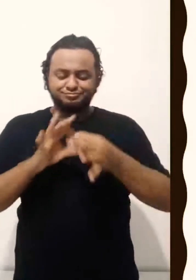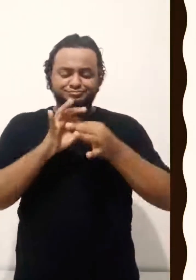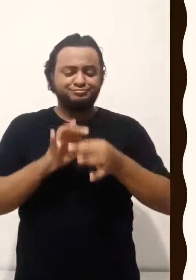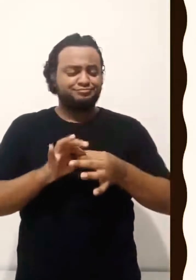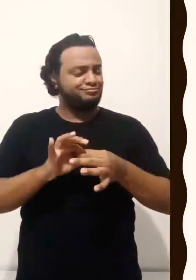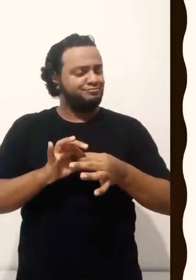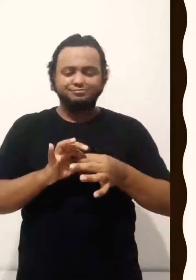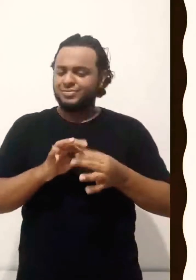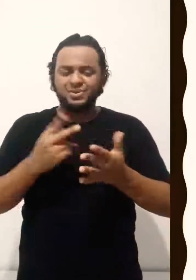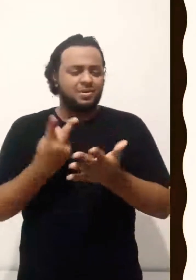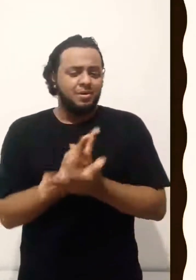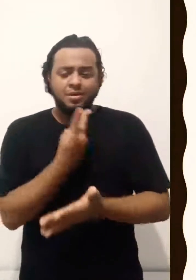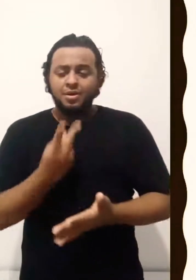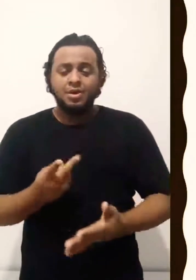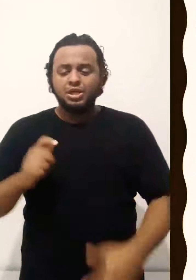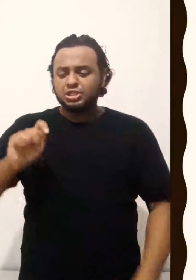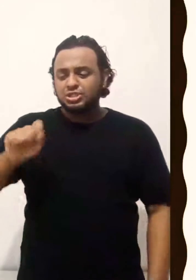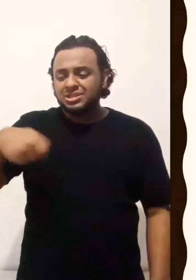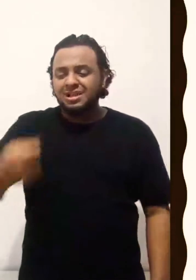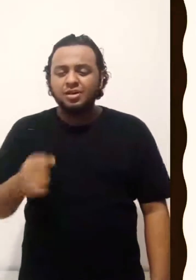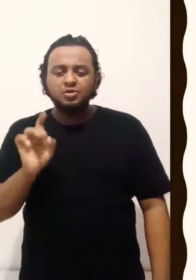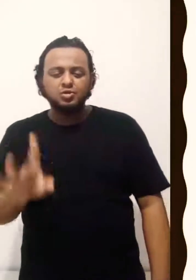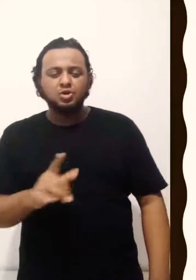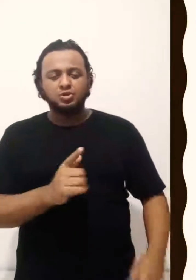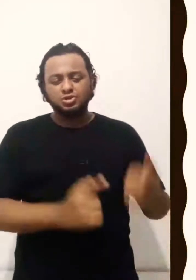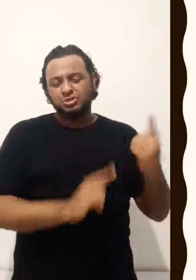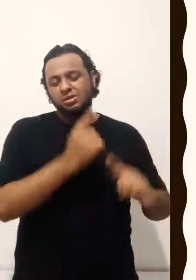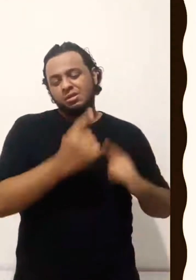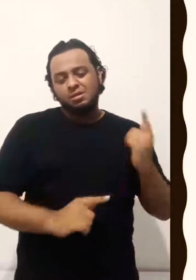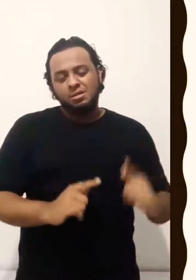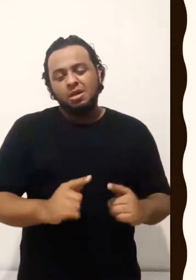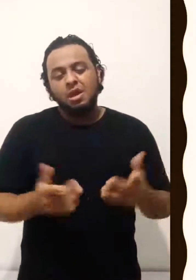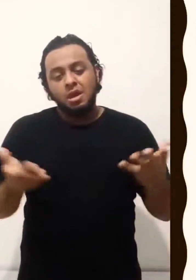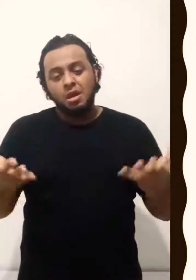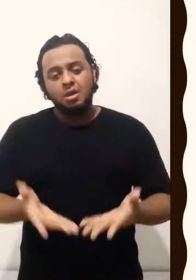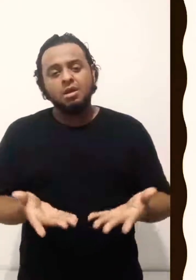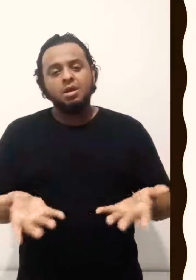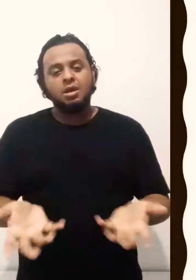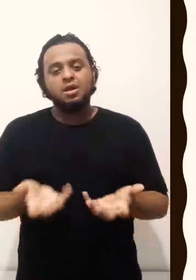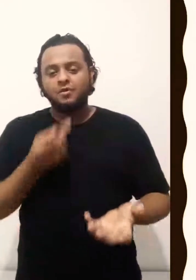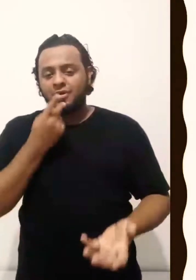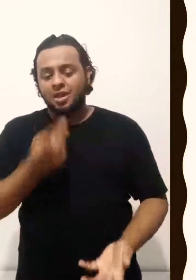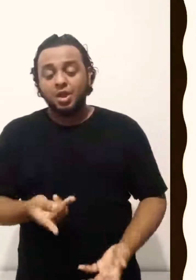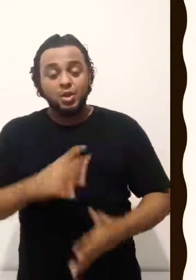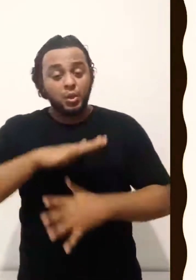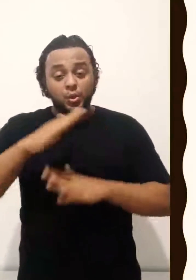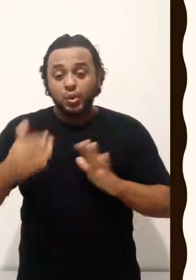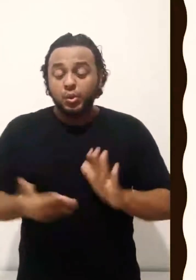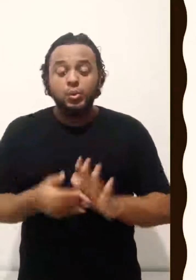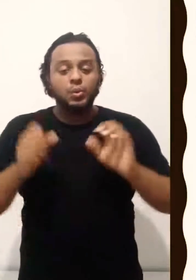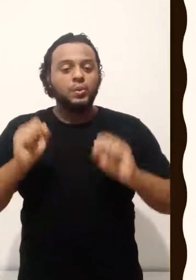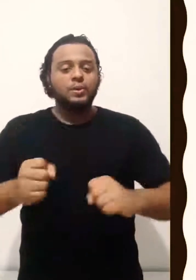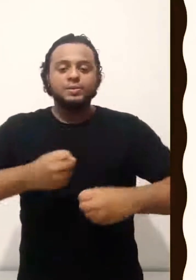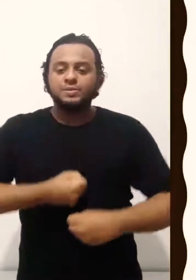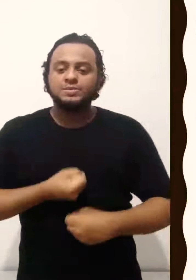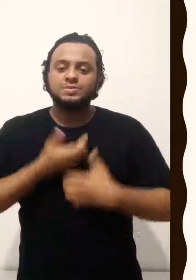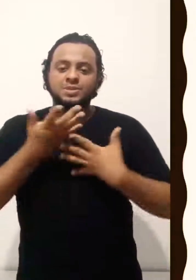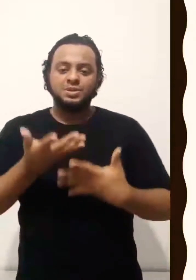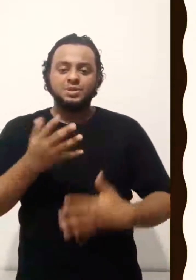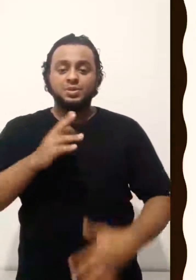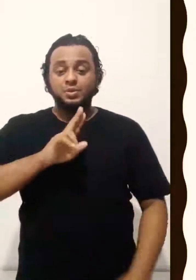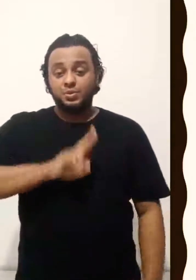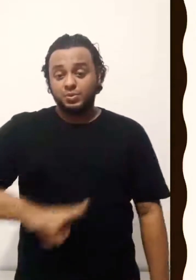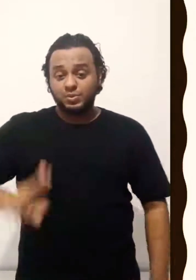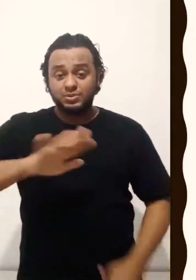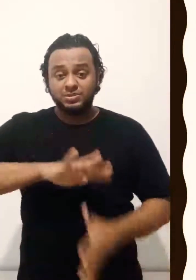incorreta de que os sinais são apenas gestos. E aqui eu quero dizer que tudo pode ser expresso por meio